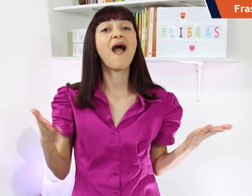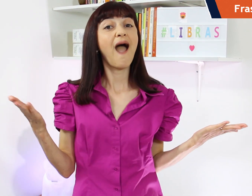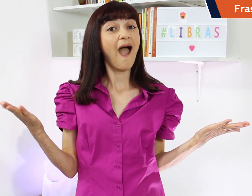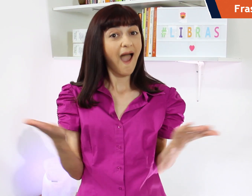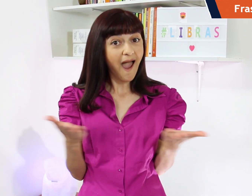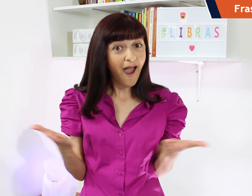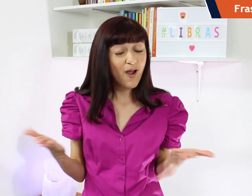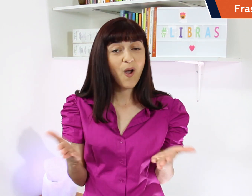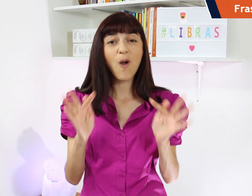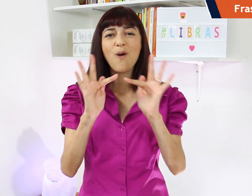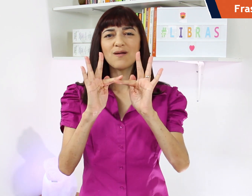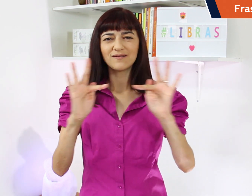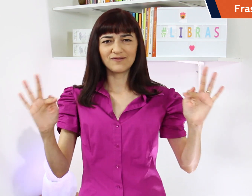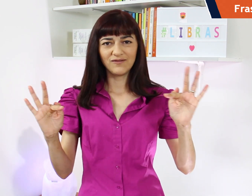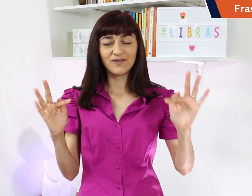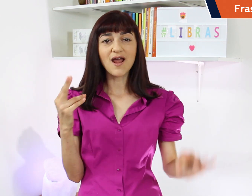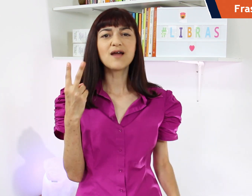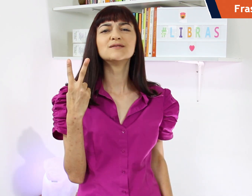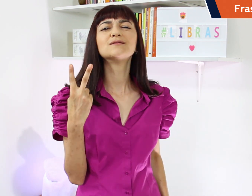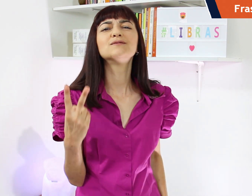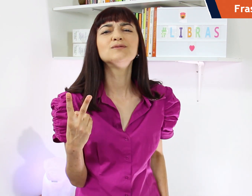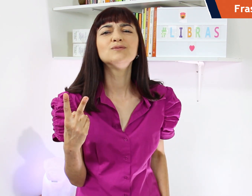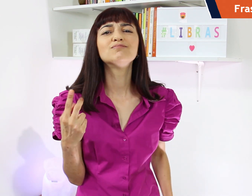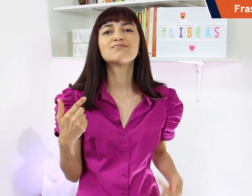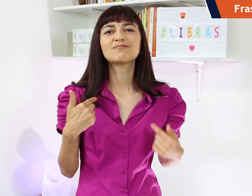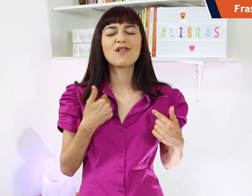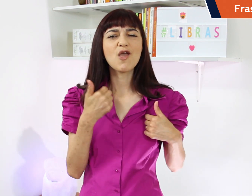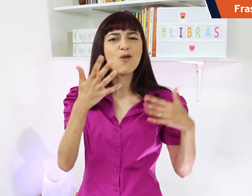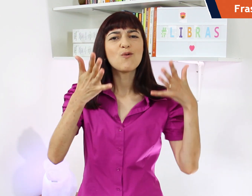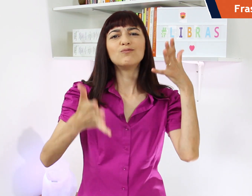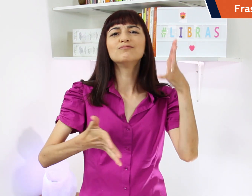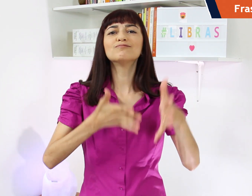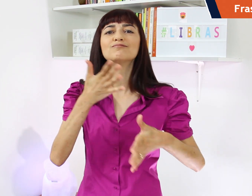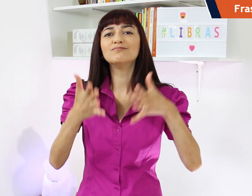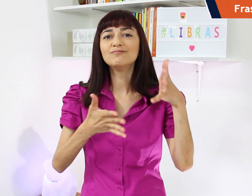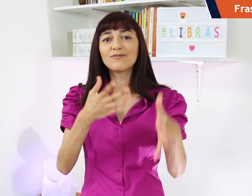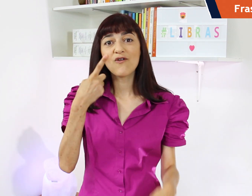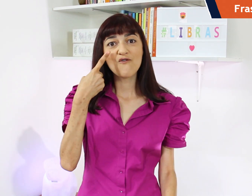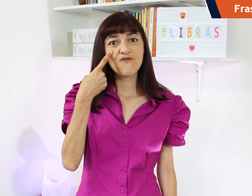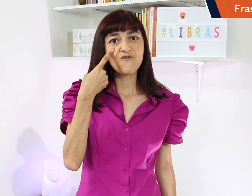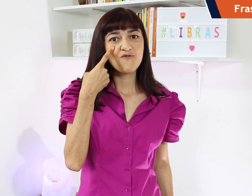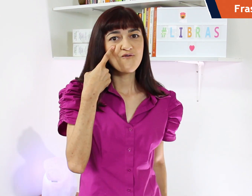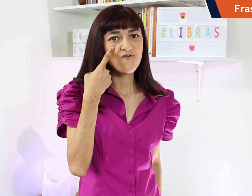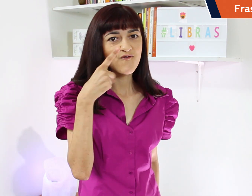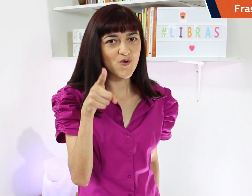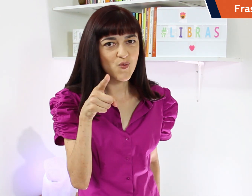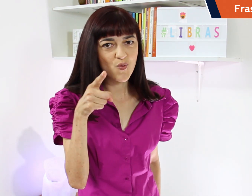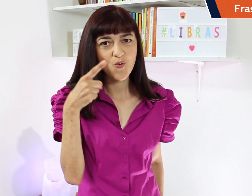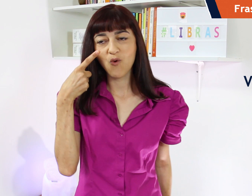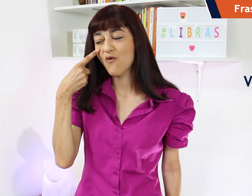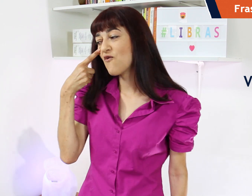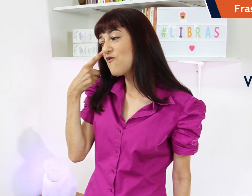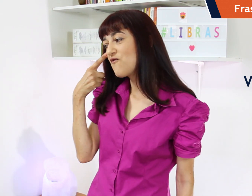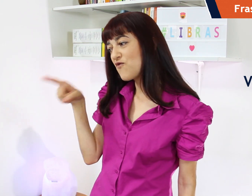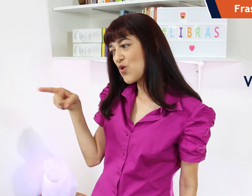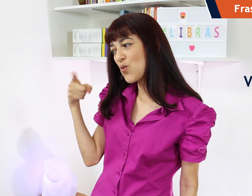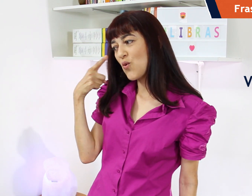Agora, nesse contexto da frase 2, veja que eu fiz esse sinal para ver. É como se eu perguntasse, você viu? Você